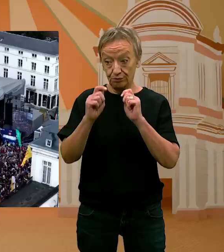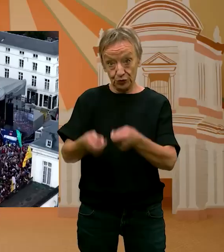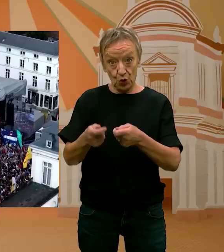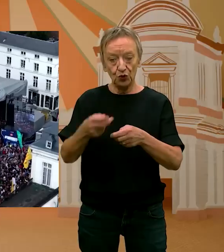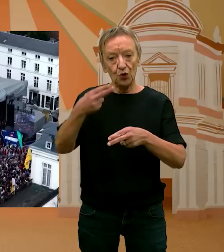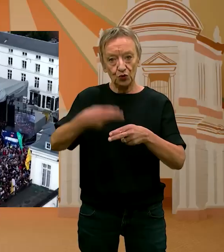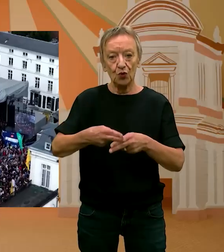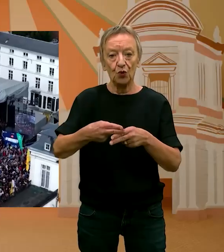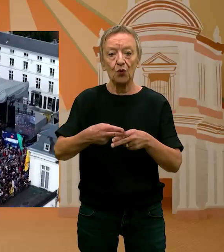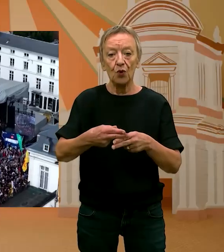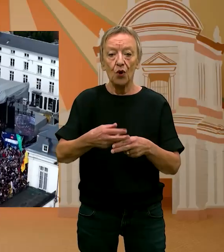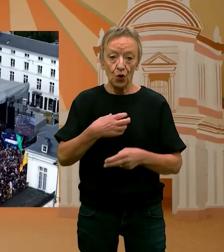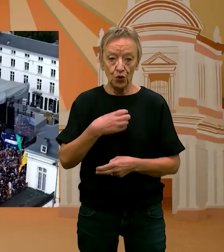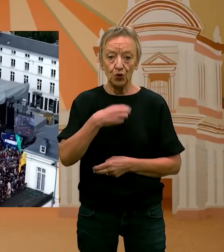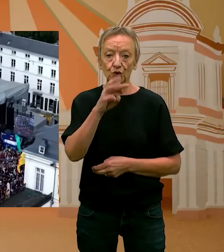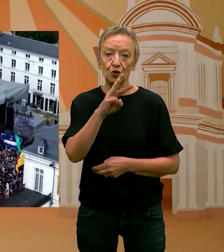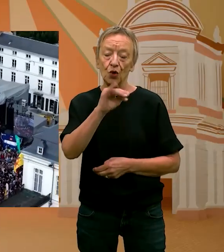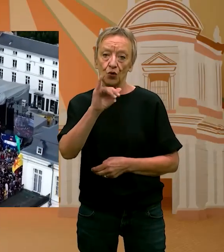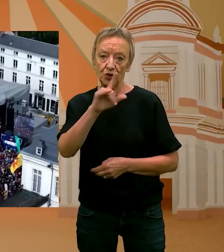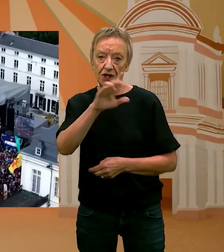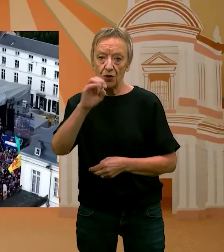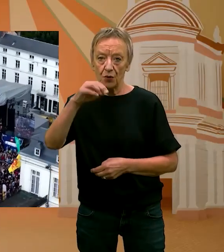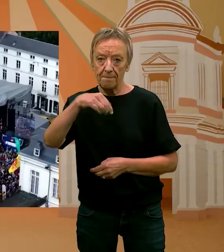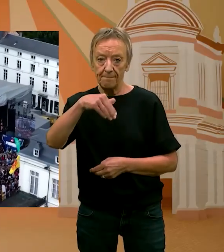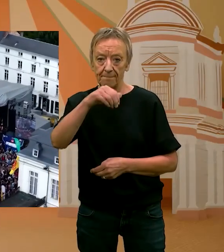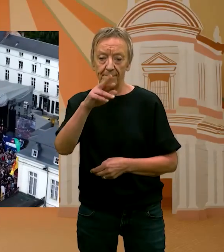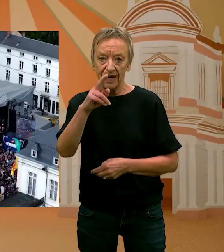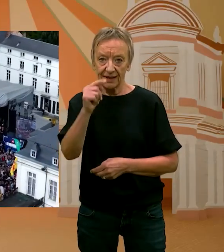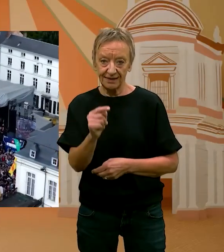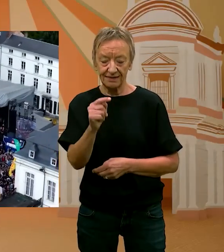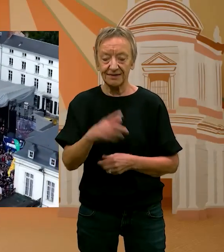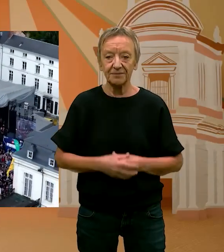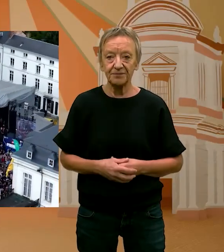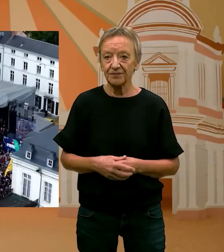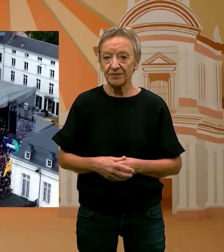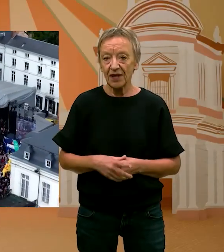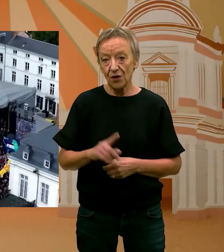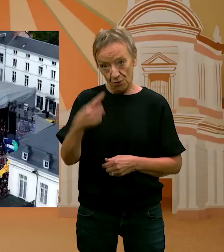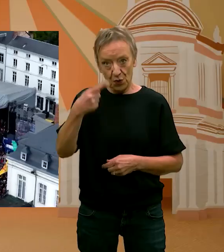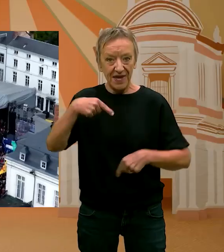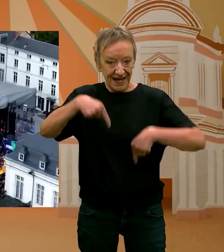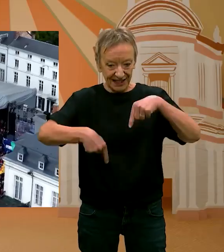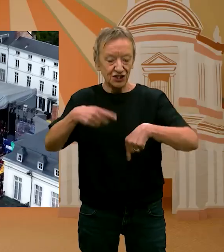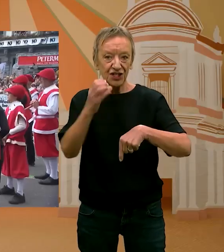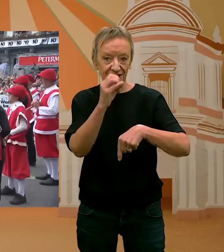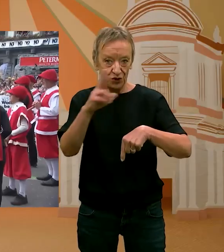l'échasse d'or va être labellisée. Ce sera la première échasse d'or Claude Wilmar pour cette édition